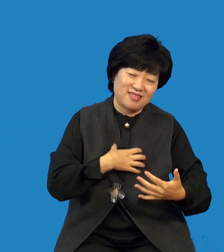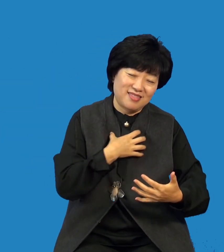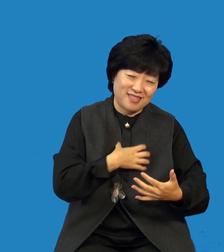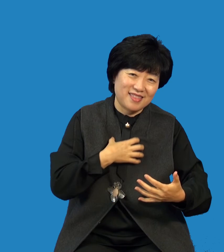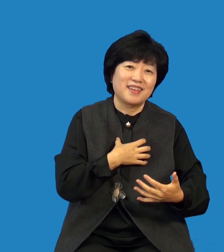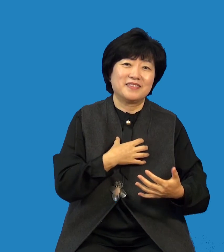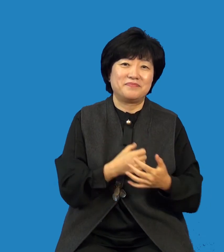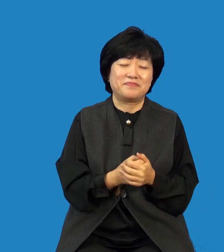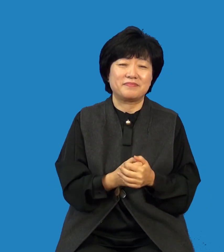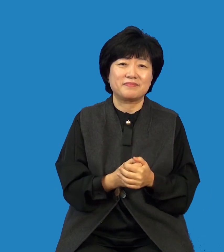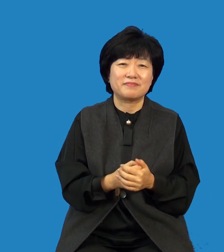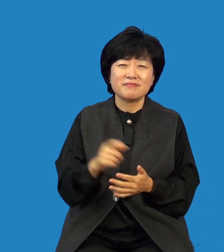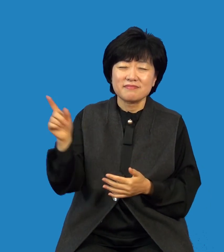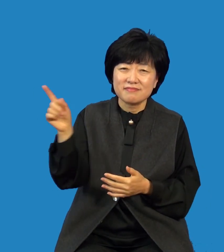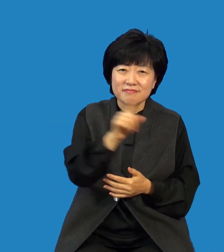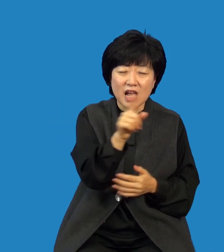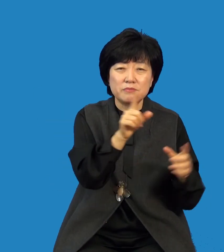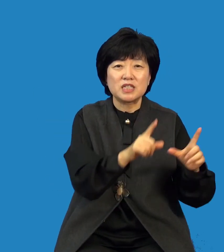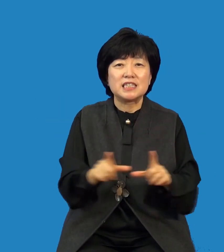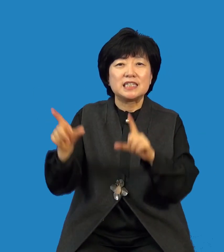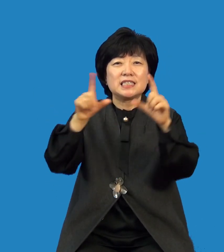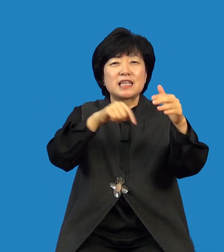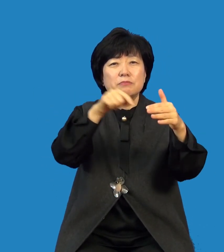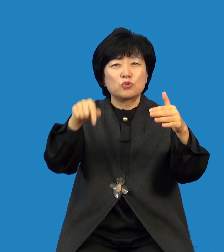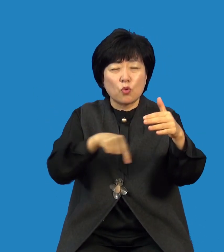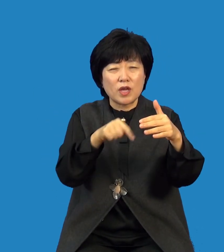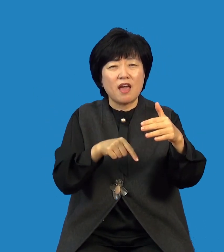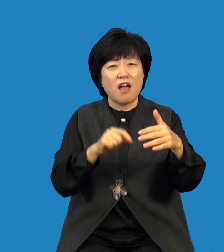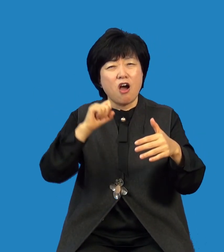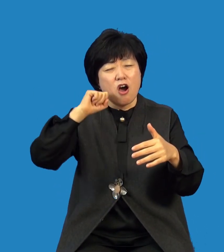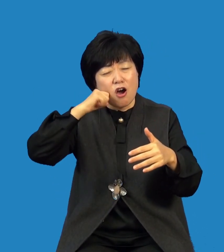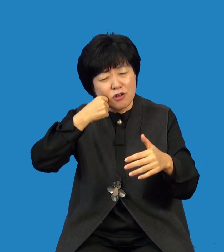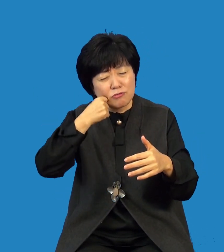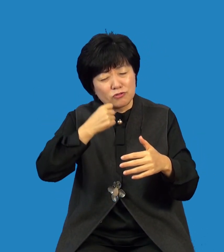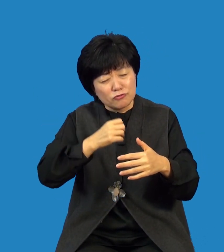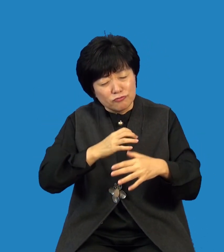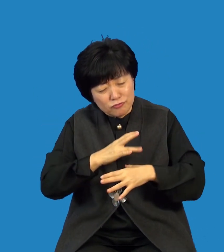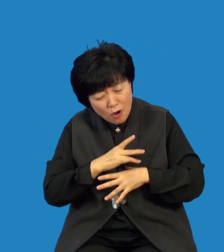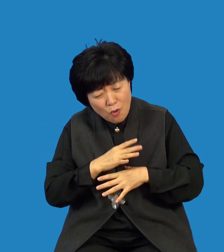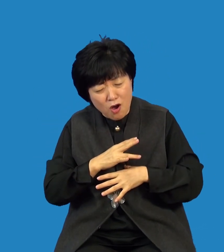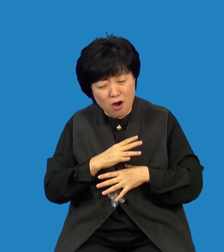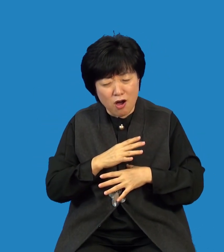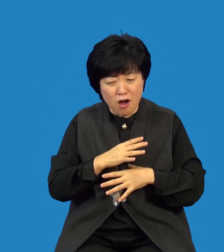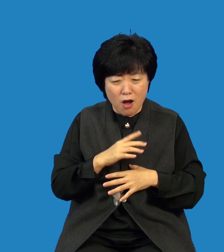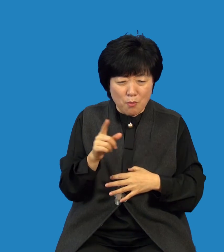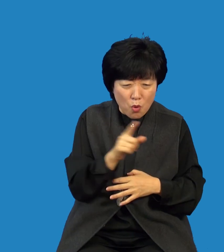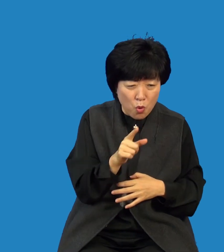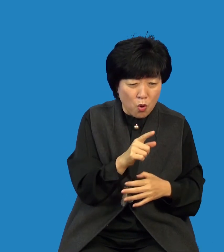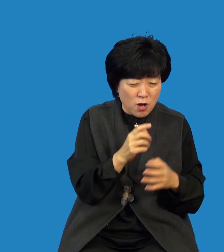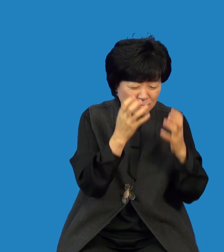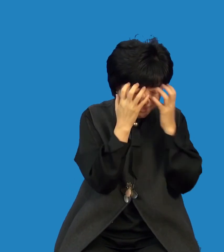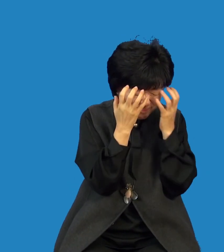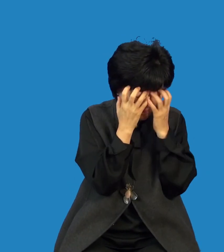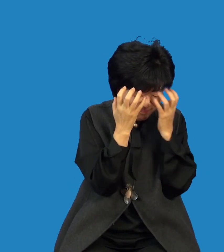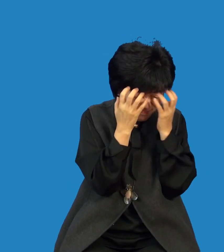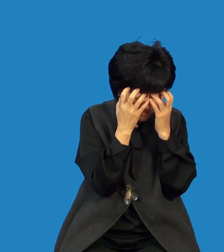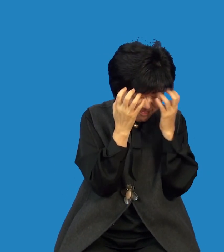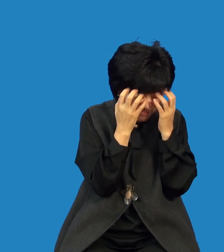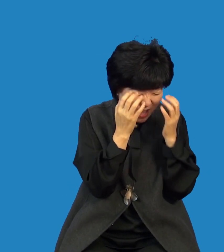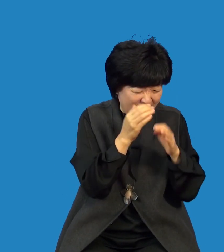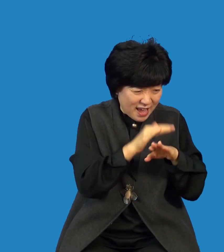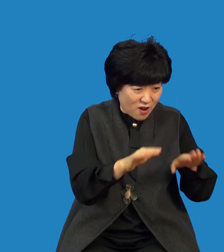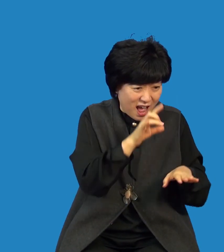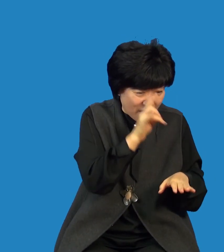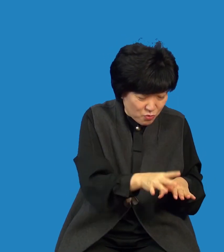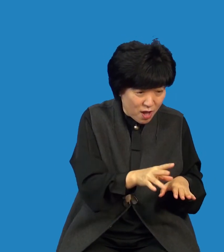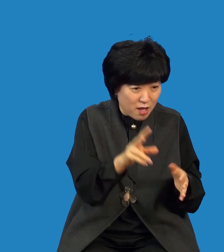알았어요. 아무리 삶 가운데 삶을 불안하게 하고 어렵게 만들고 두려움 가운데 몰아넣는, 정말 이해할 수 없고 해결할 수 없는